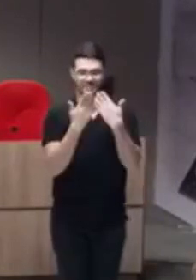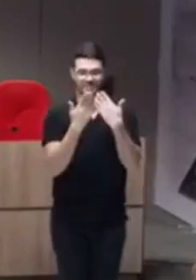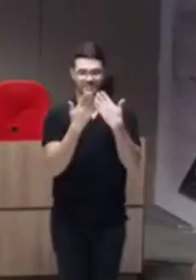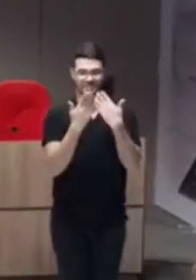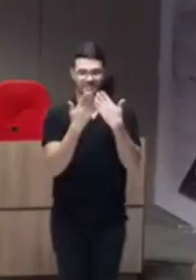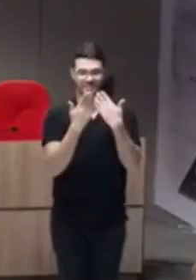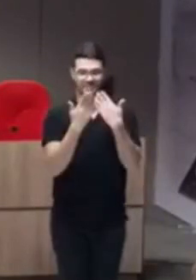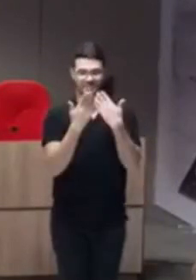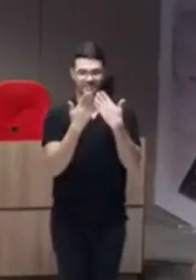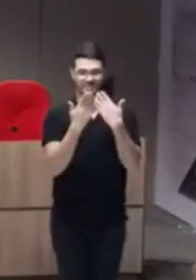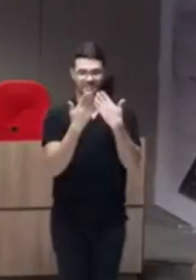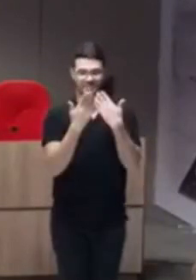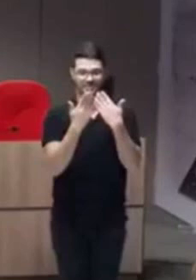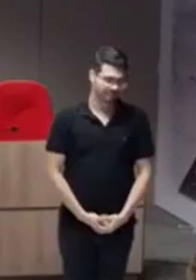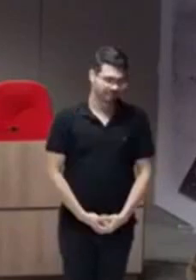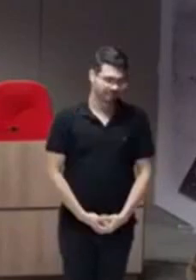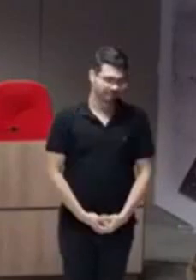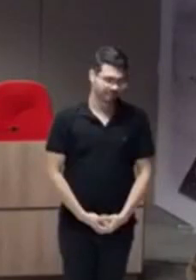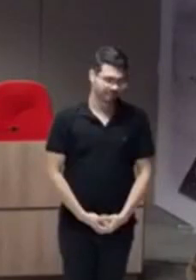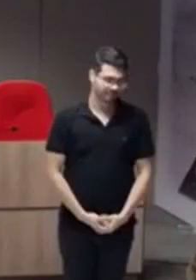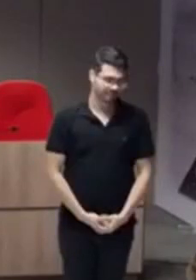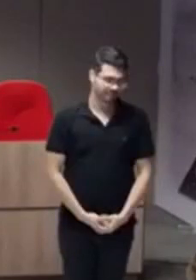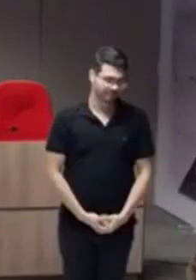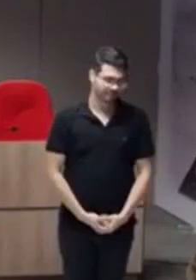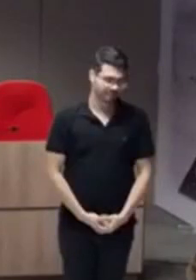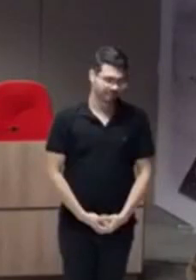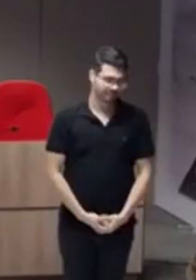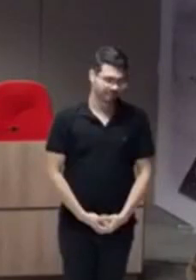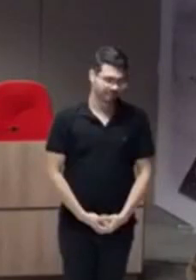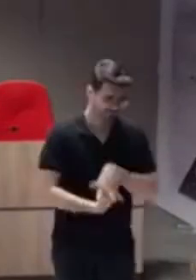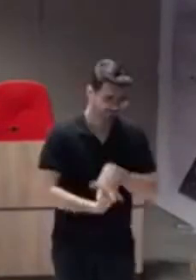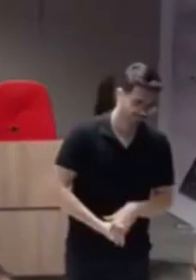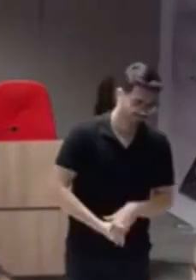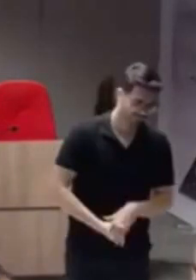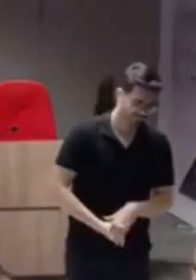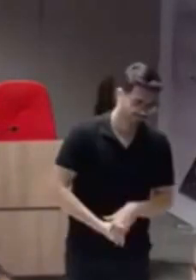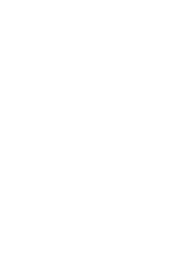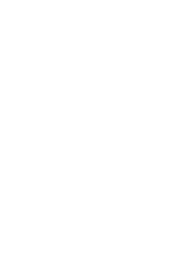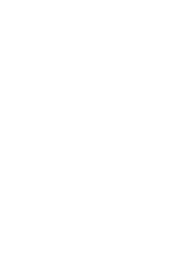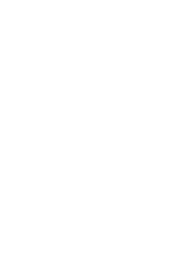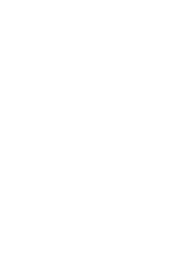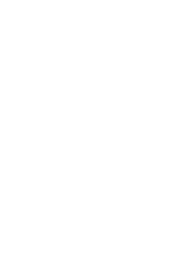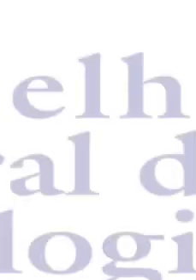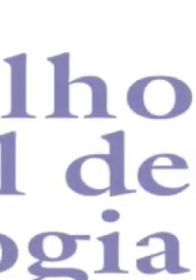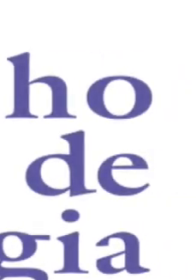obrigada.